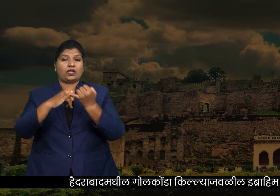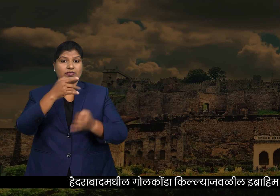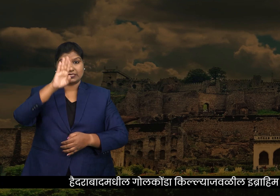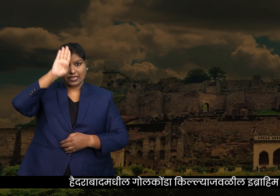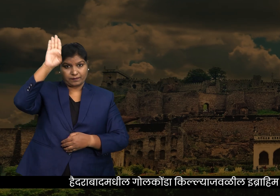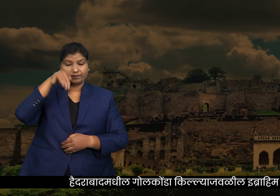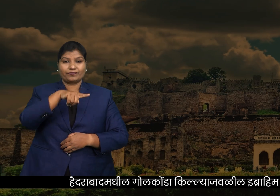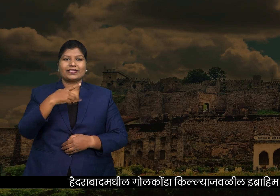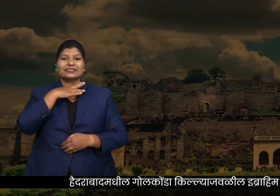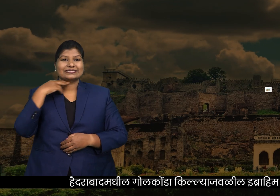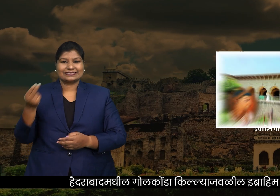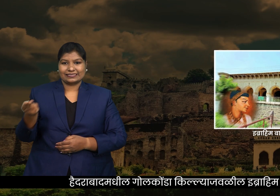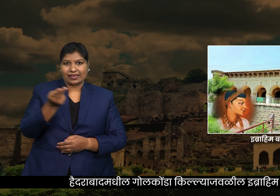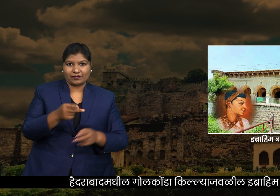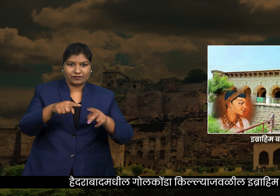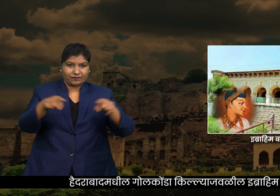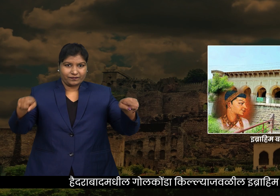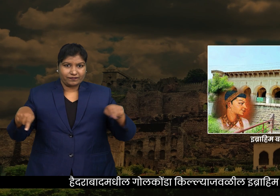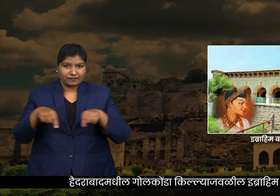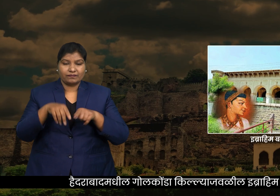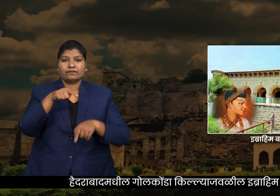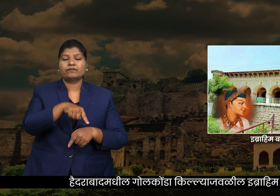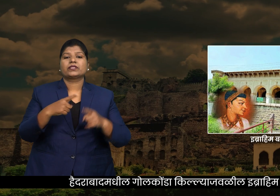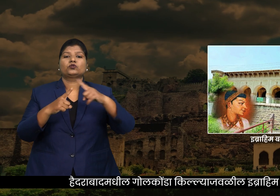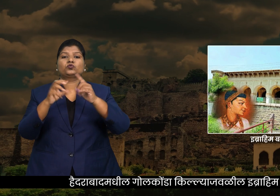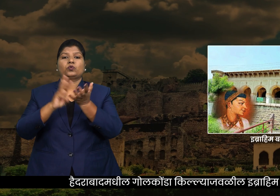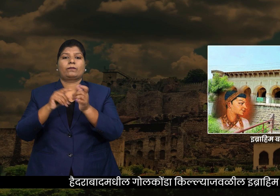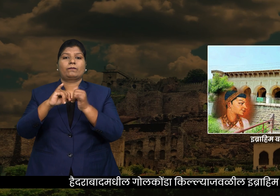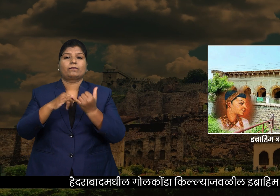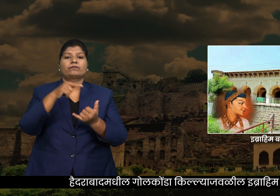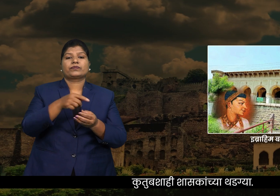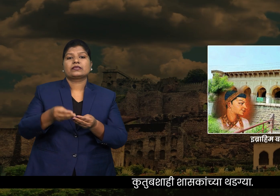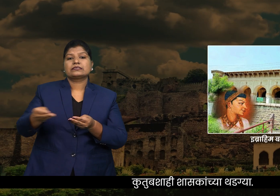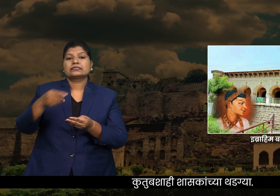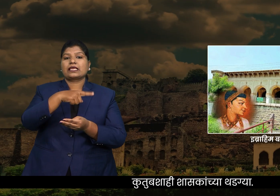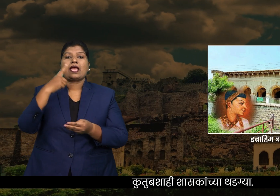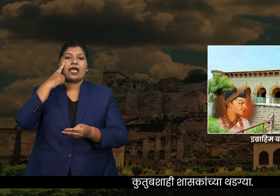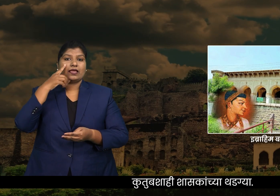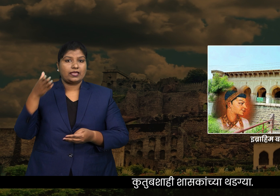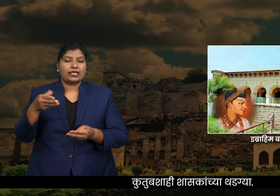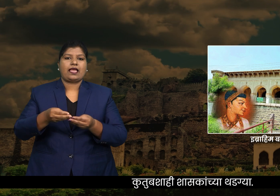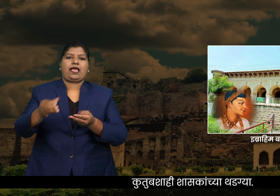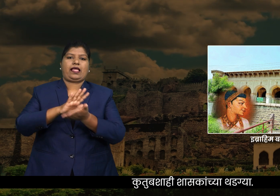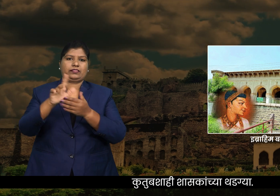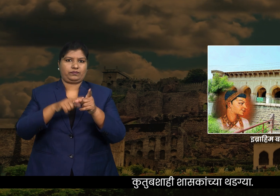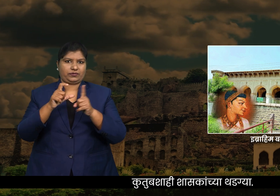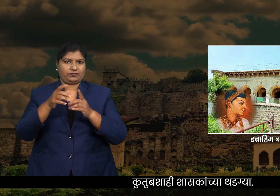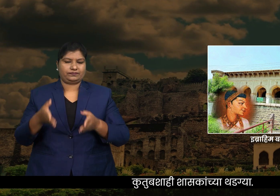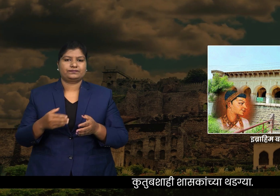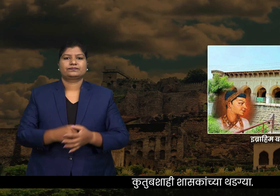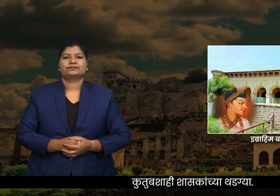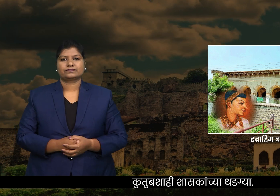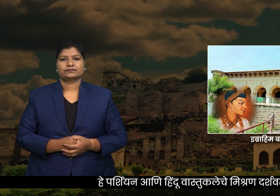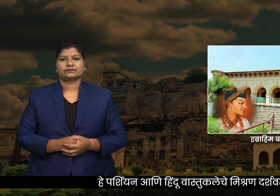हैदराबादमधील गोलकोंडा किल्ल्याजवळील इब्राहिम बागेतील कुतुबशाही शासकांच्या